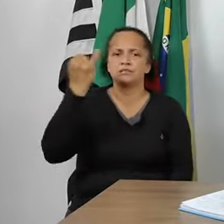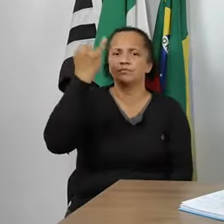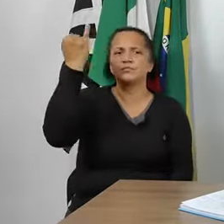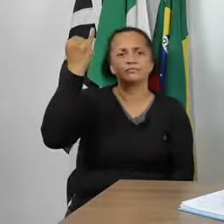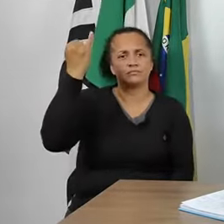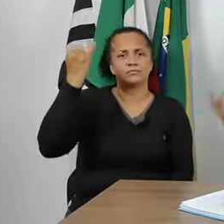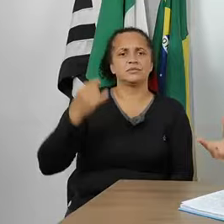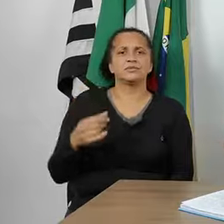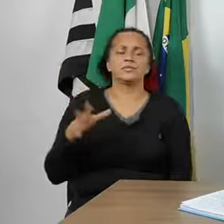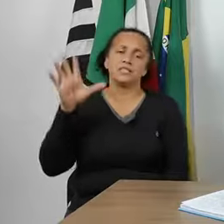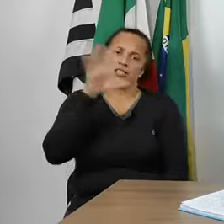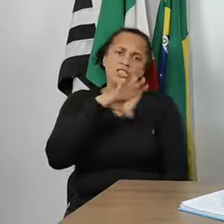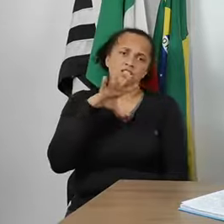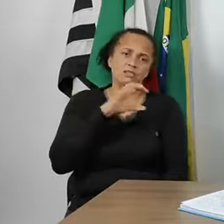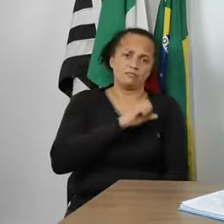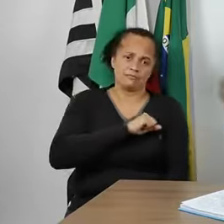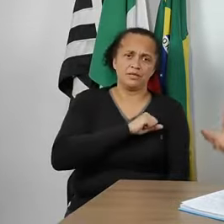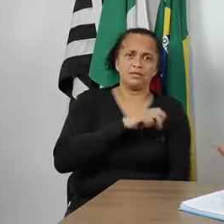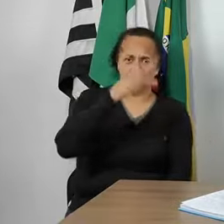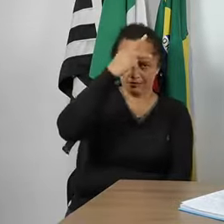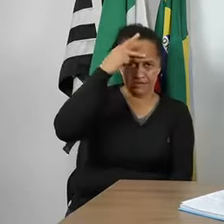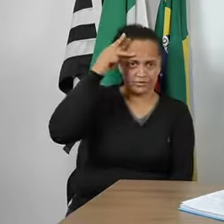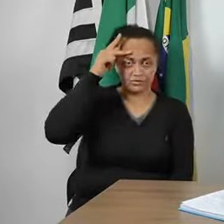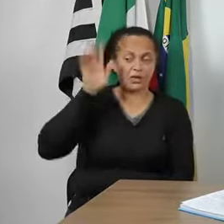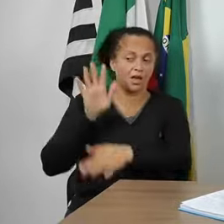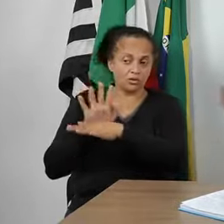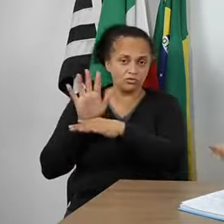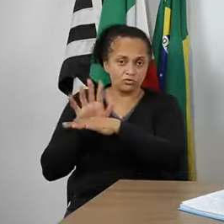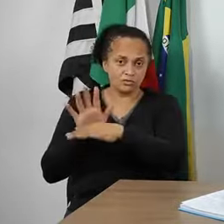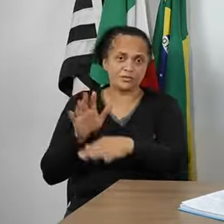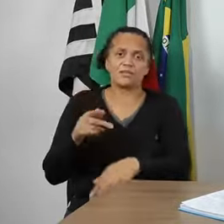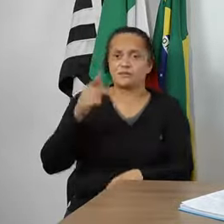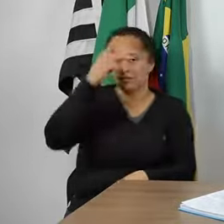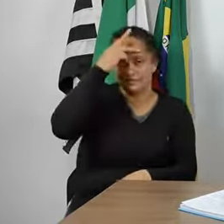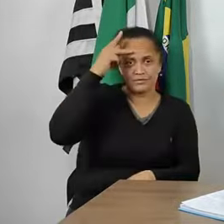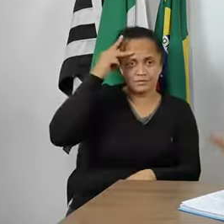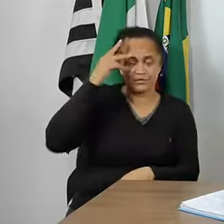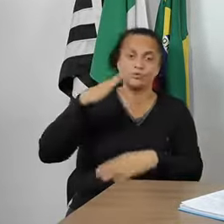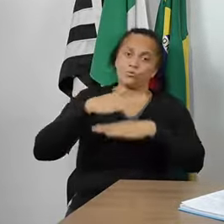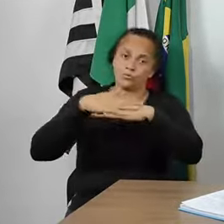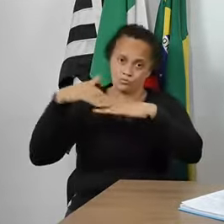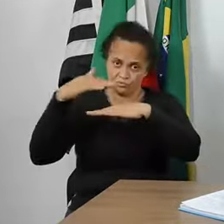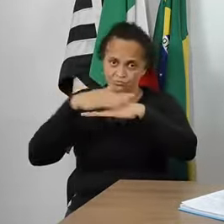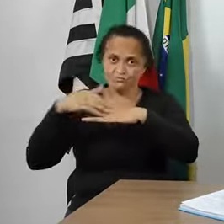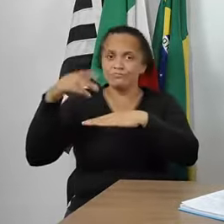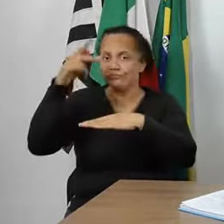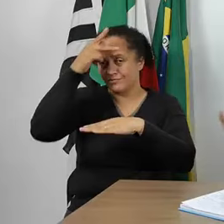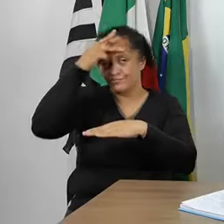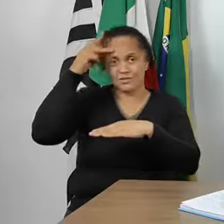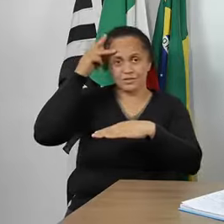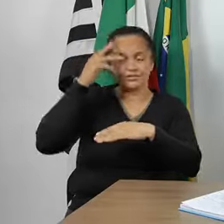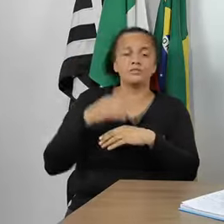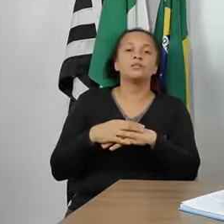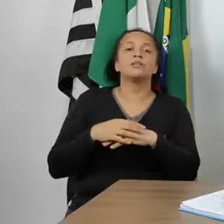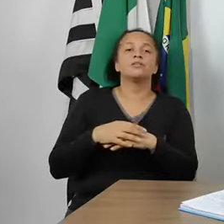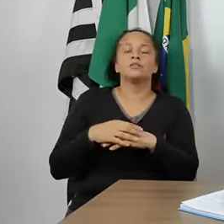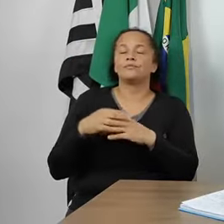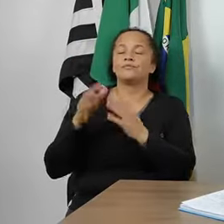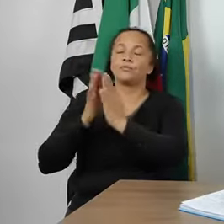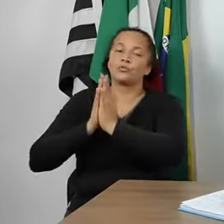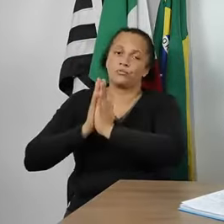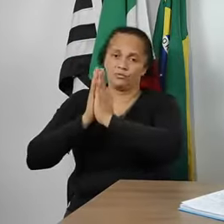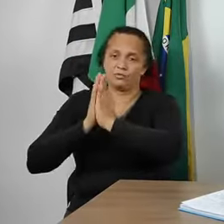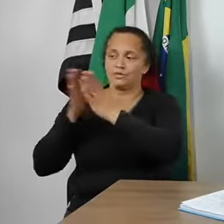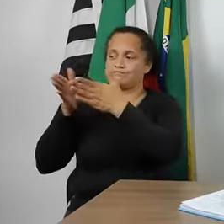de amar o outro, ajudar o outro, consolar o outro, suportar o outro, interceder pelo outro.